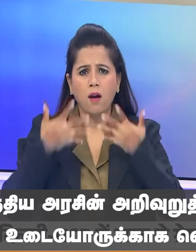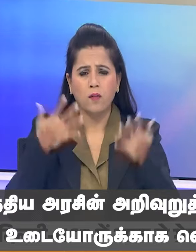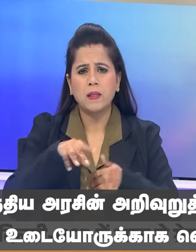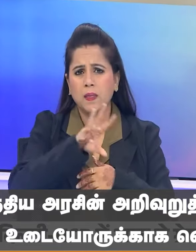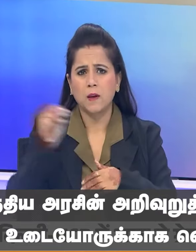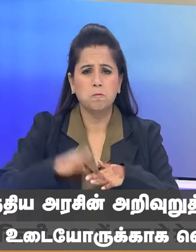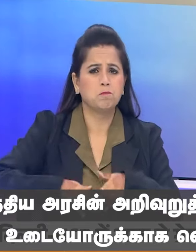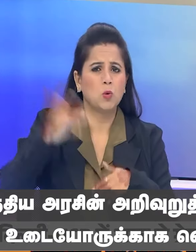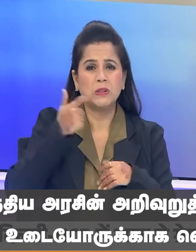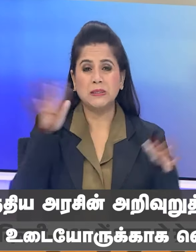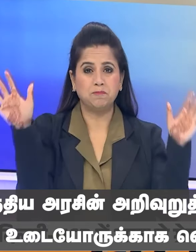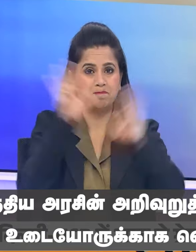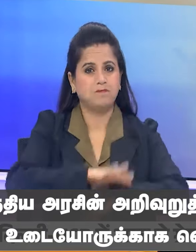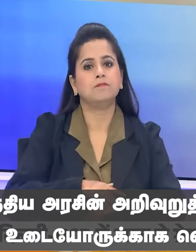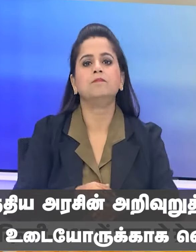के